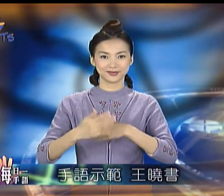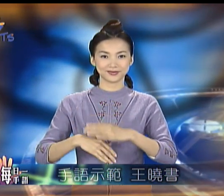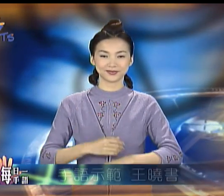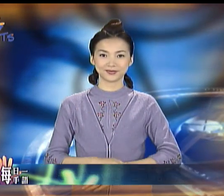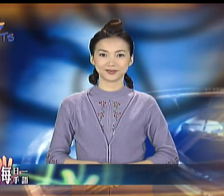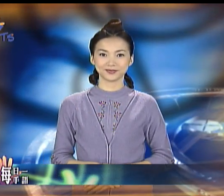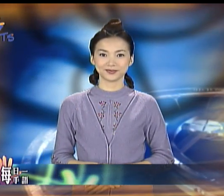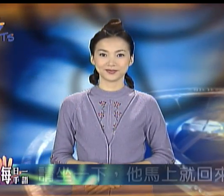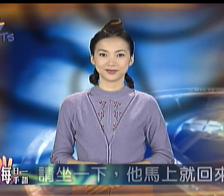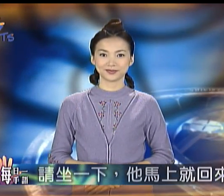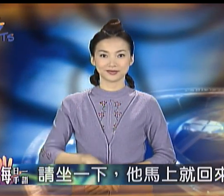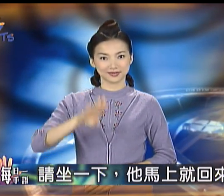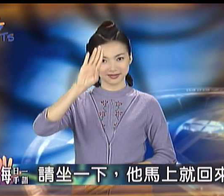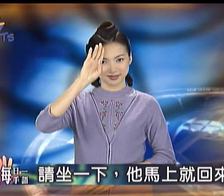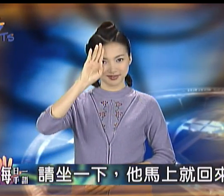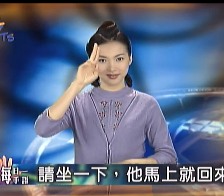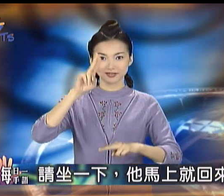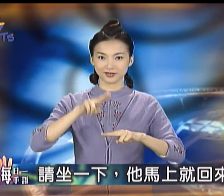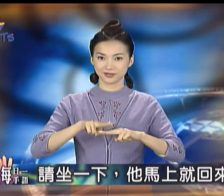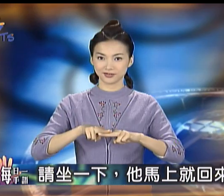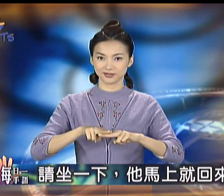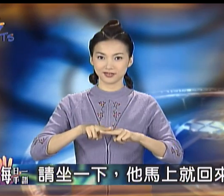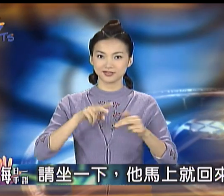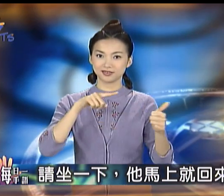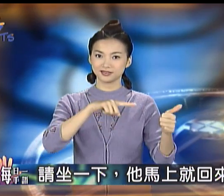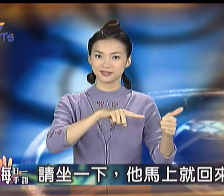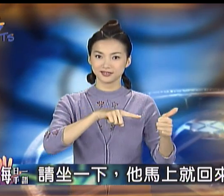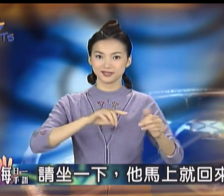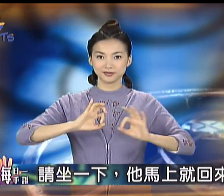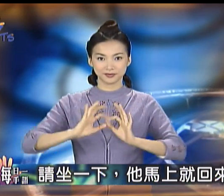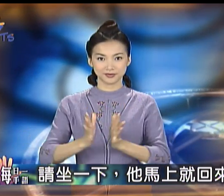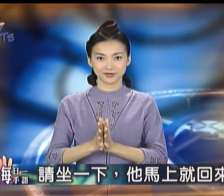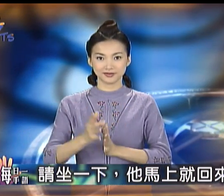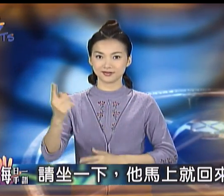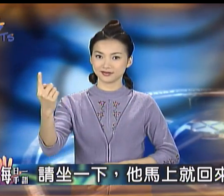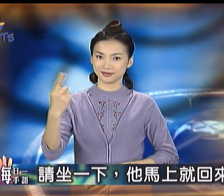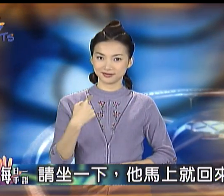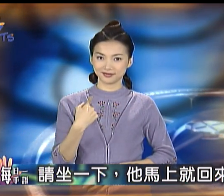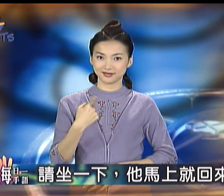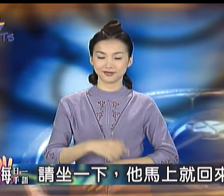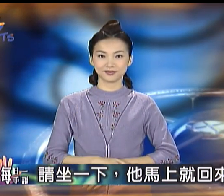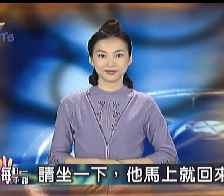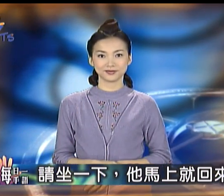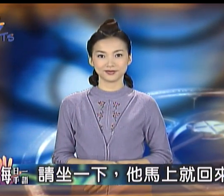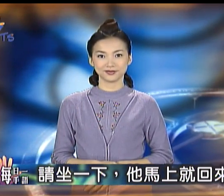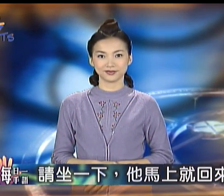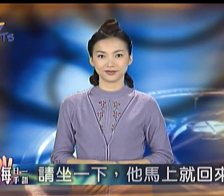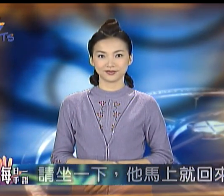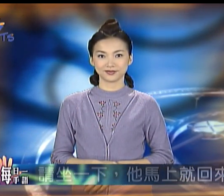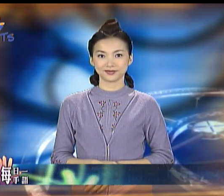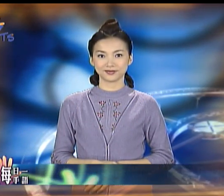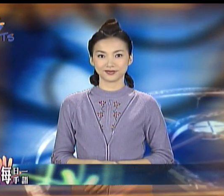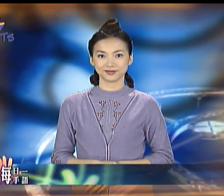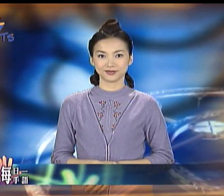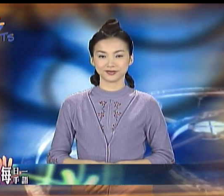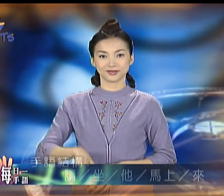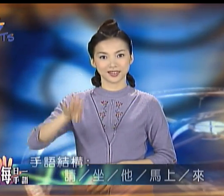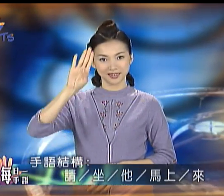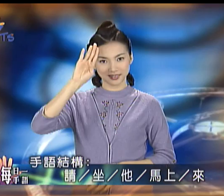语，请坐一下，他马上就回来。手语的结构是：